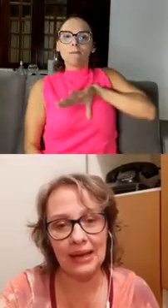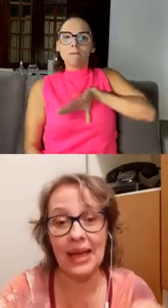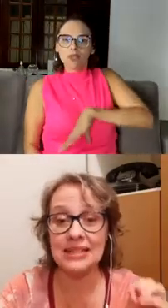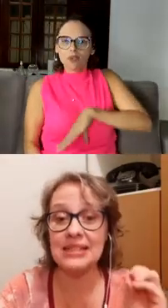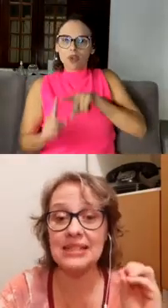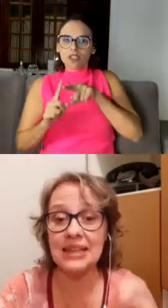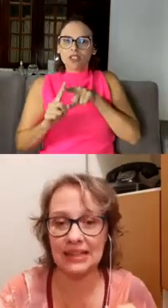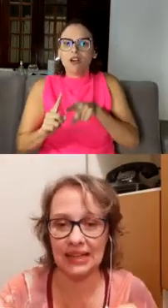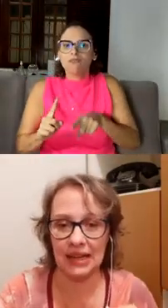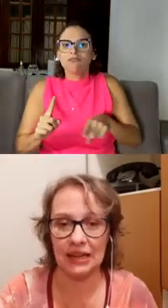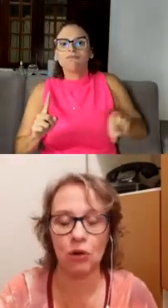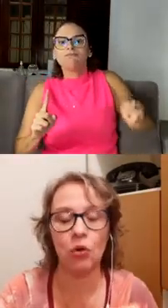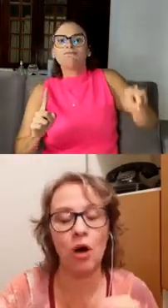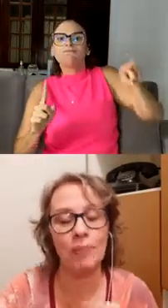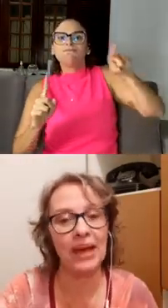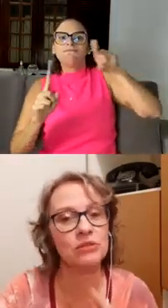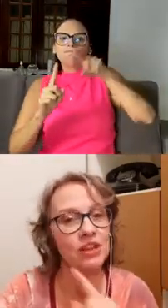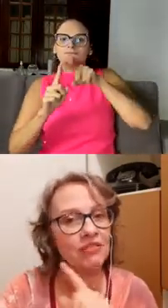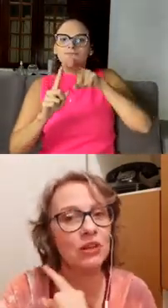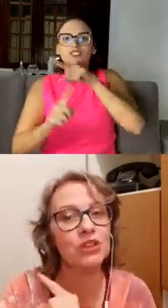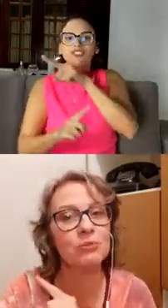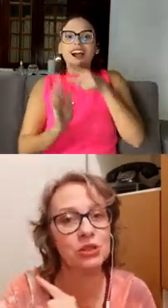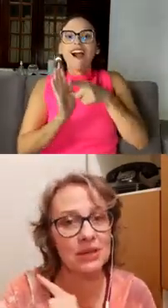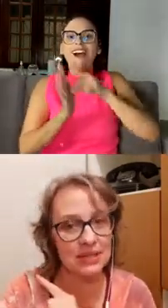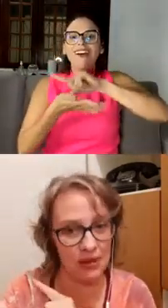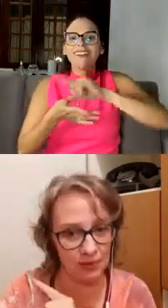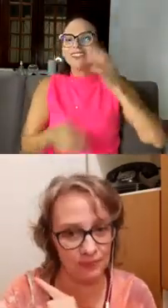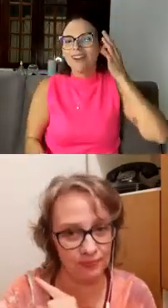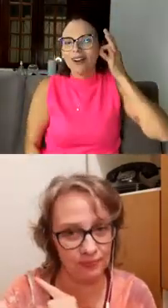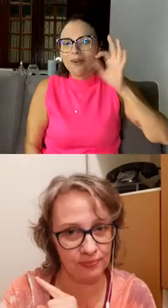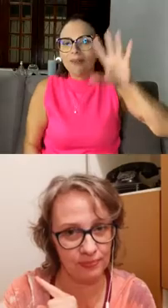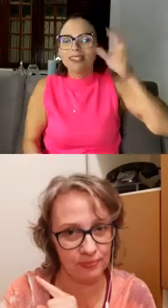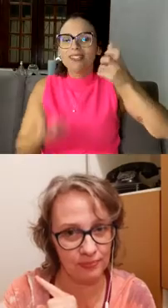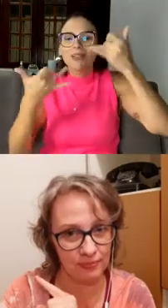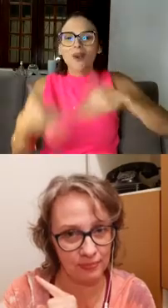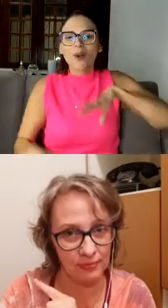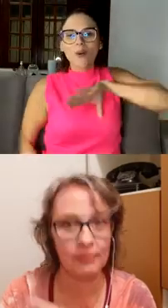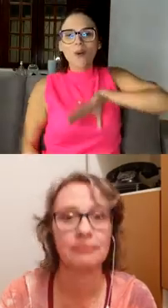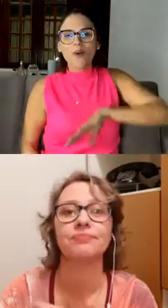mulher é cíclica. O Roberto já falou de menstruação.